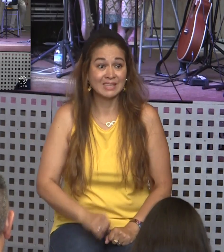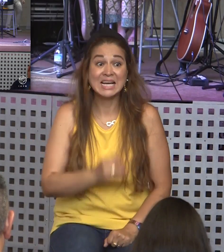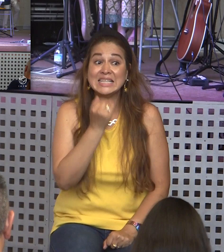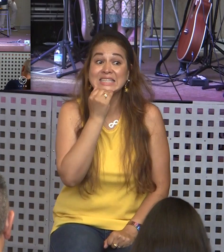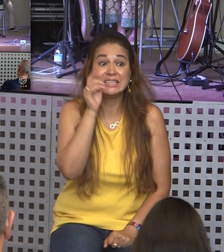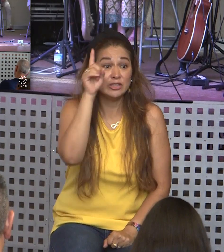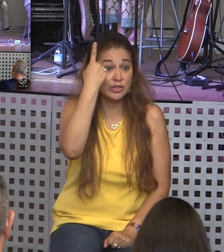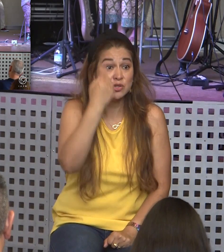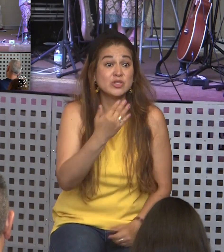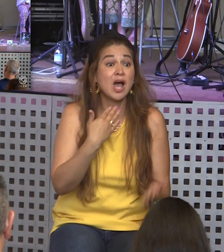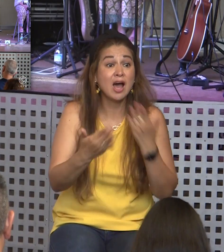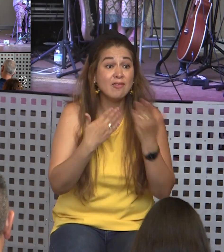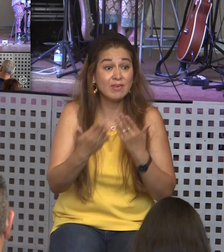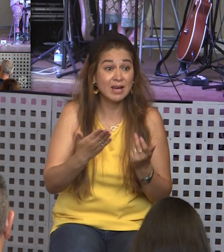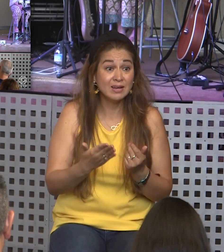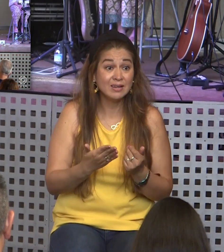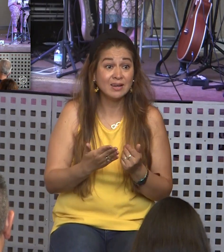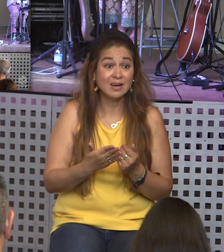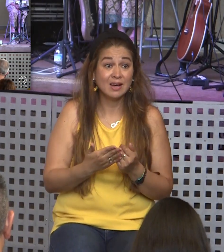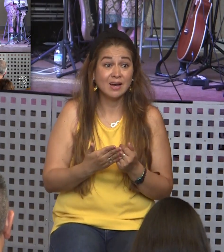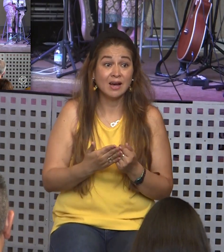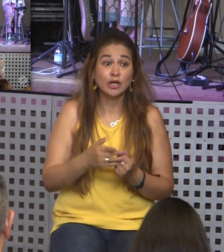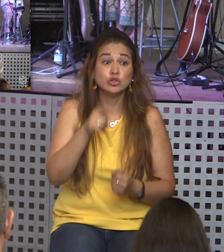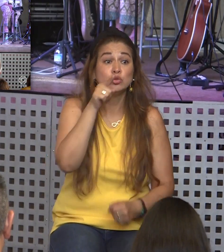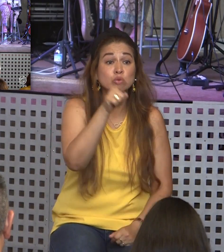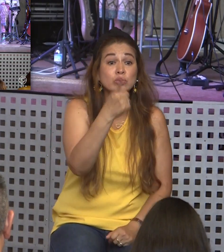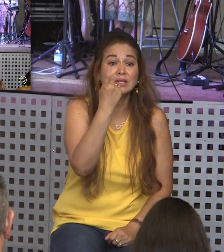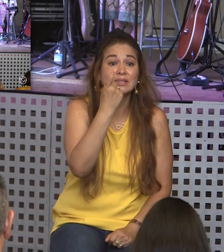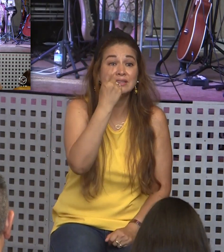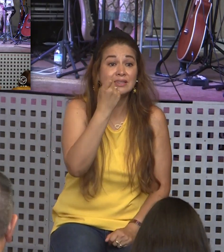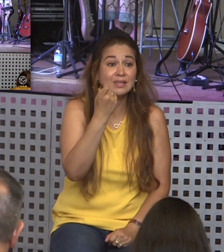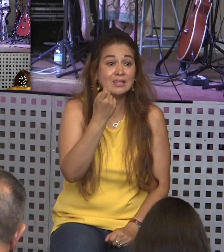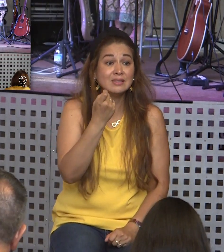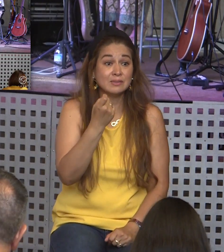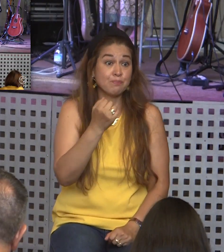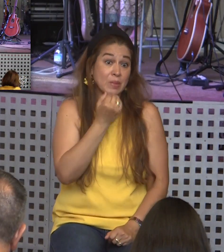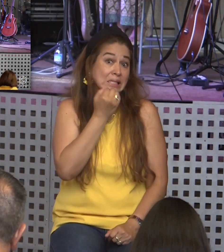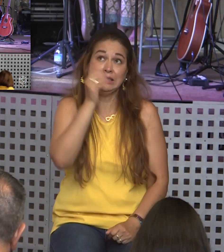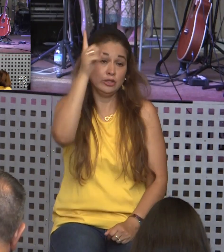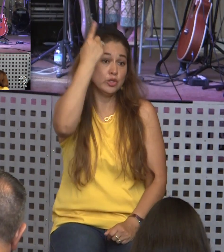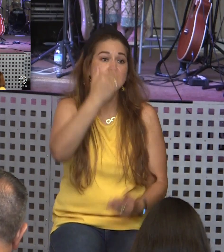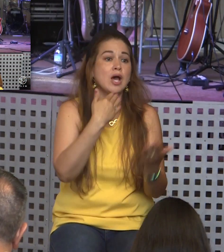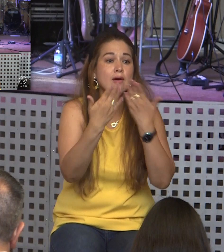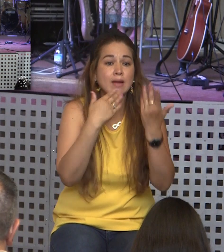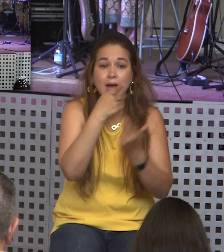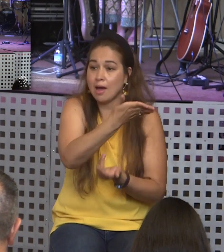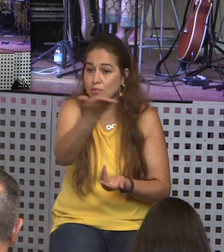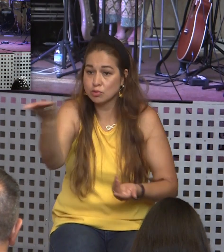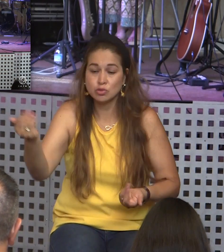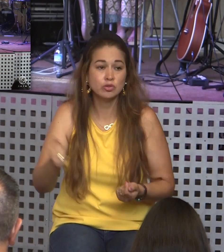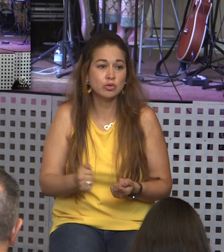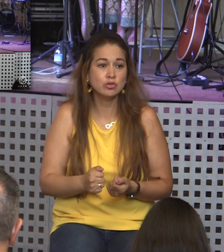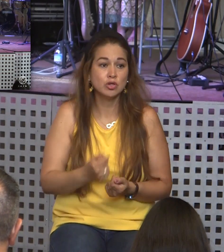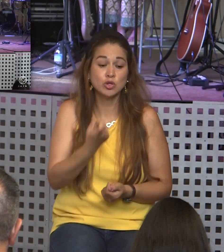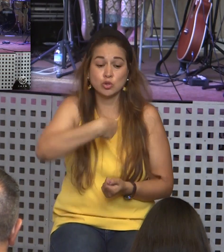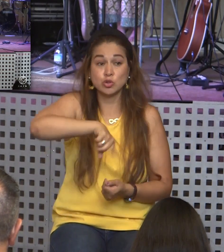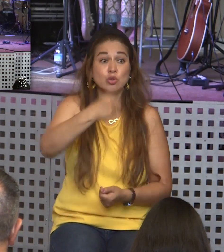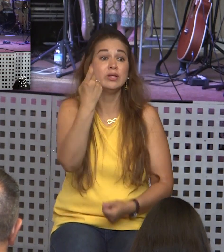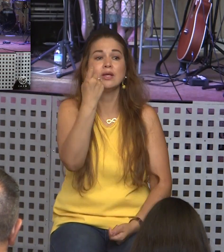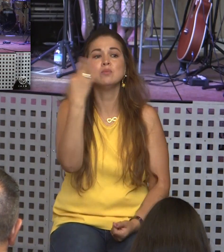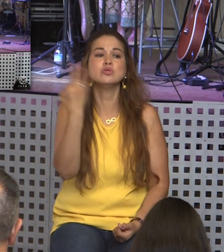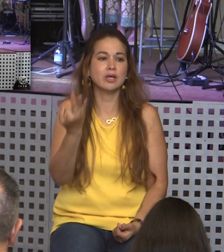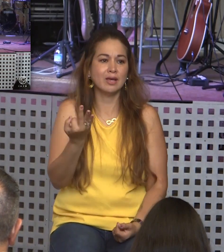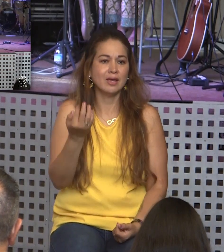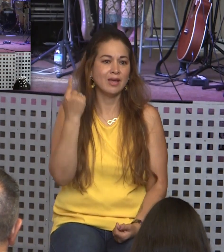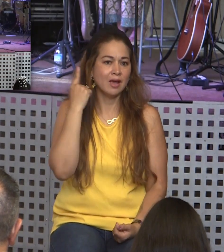Para profetizar necesitamos oír de Dios. No es profetizar como a veces hemos pensado, no, profetízale a esto y digo lo que se me parece o